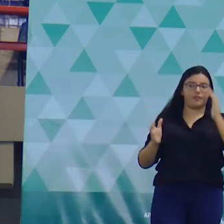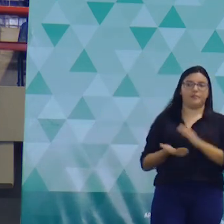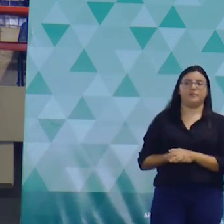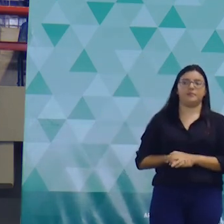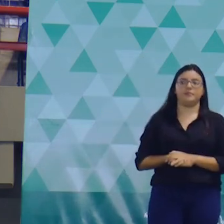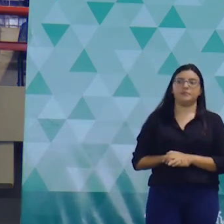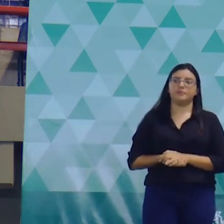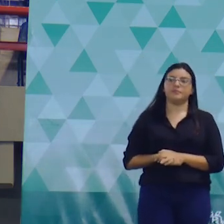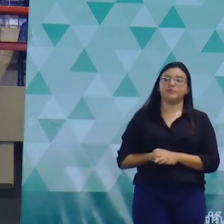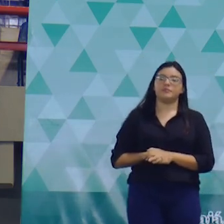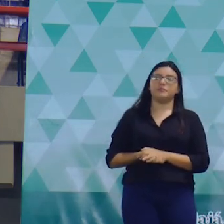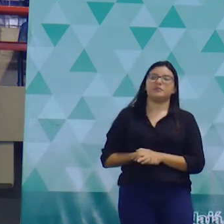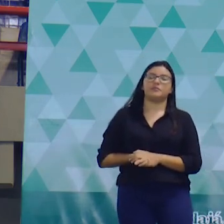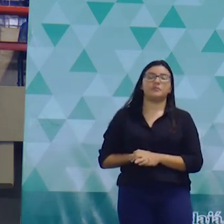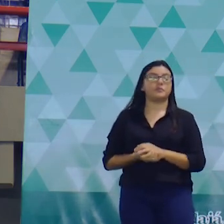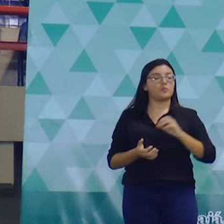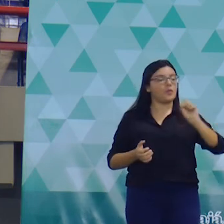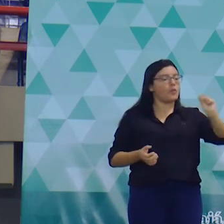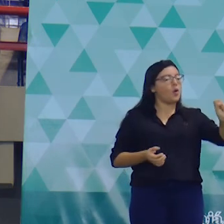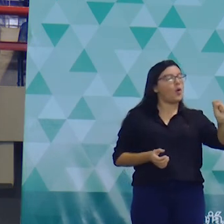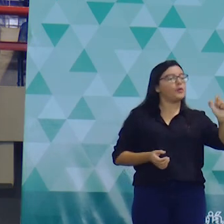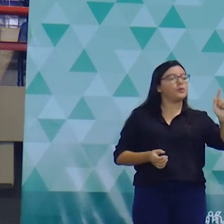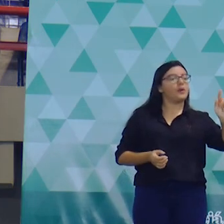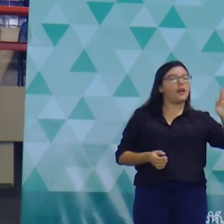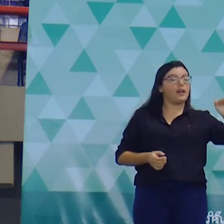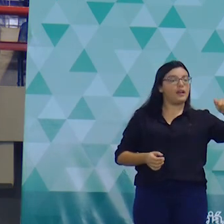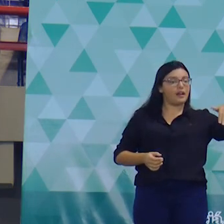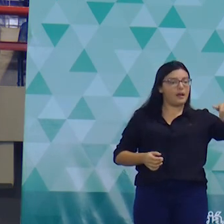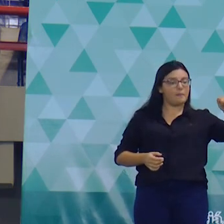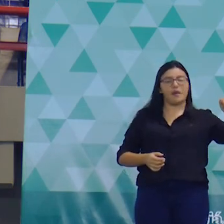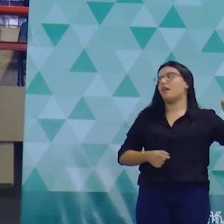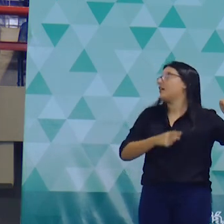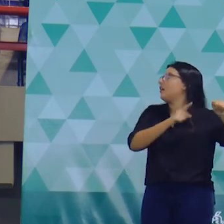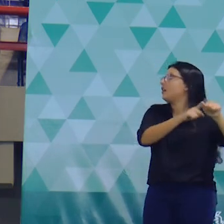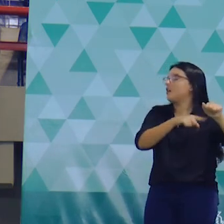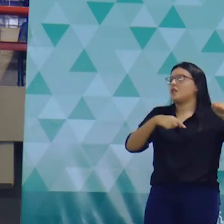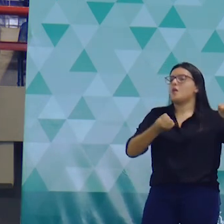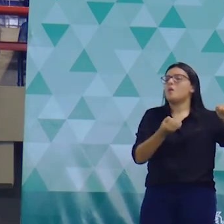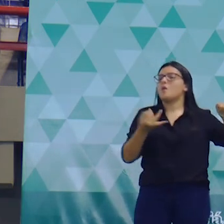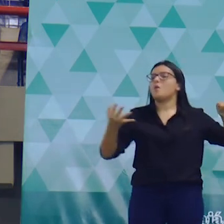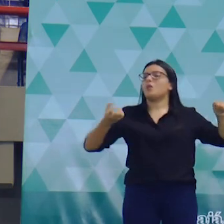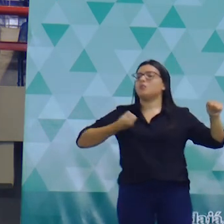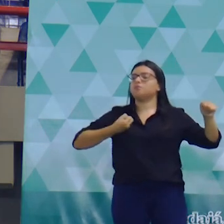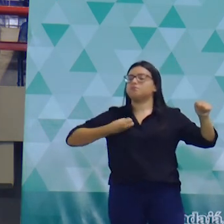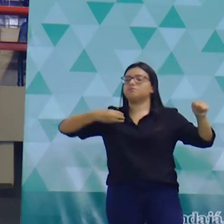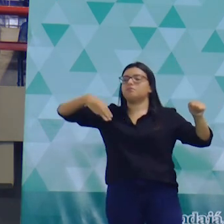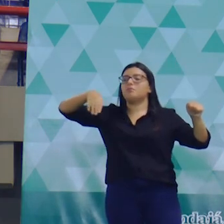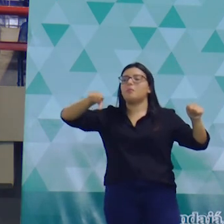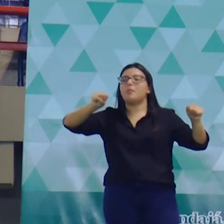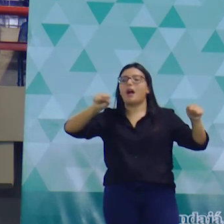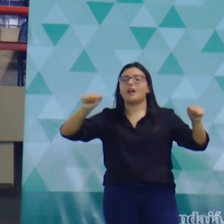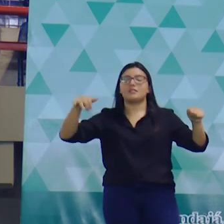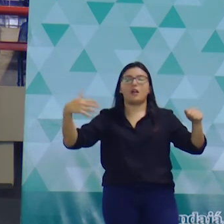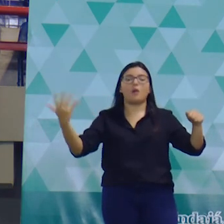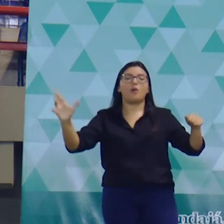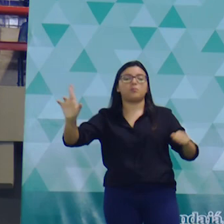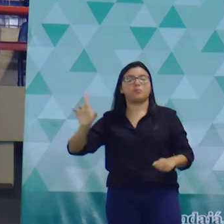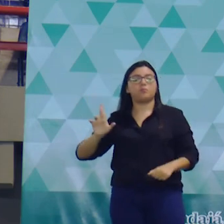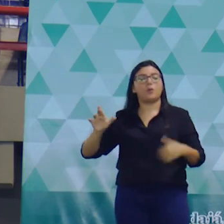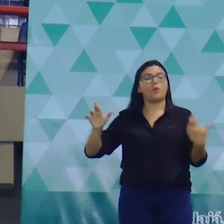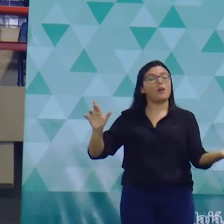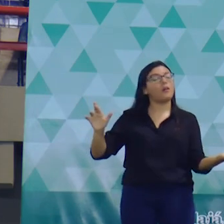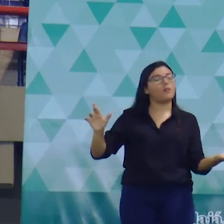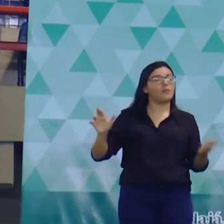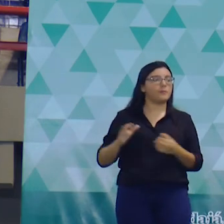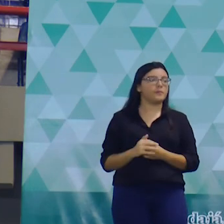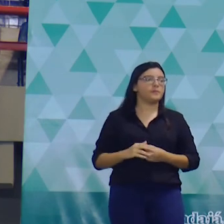Ok? Ó, com 8 gramas de óxido de cobre, quanto é que eu vou produzir de gás